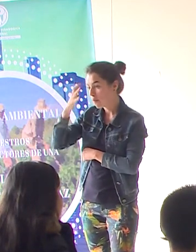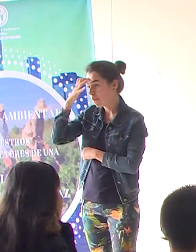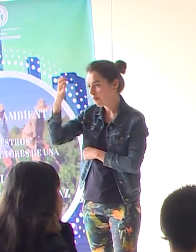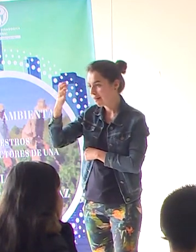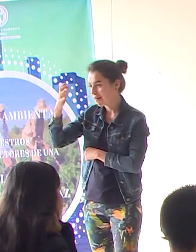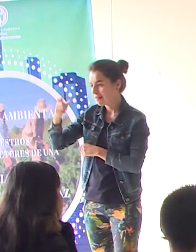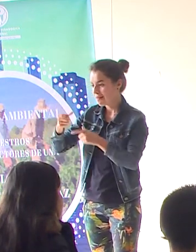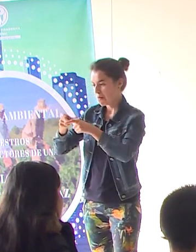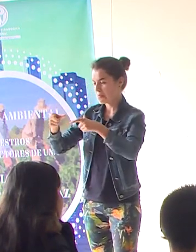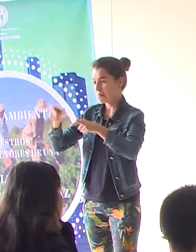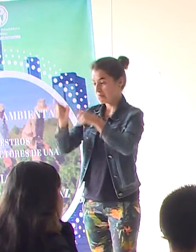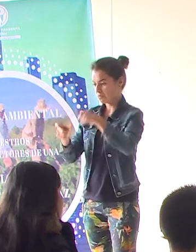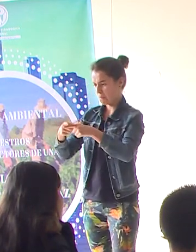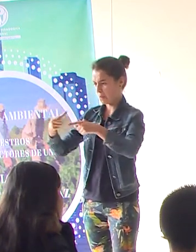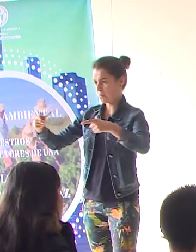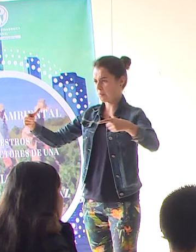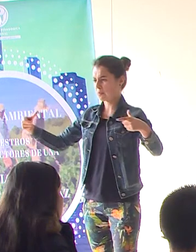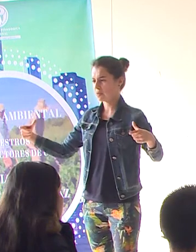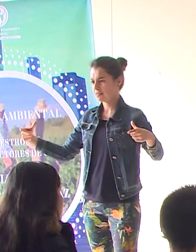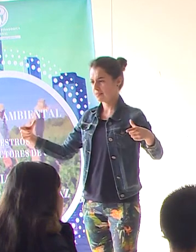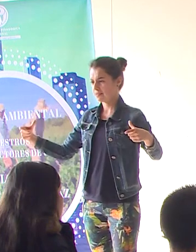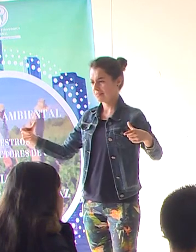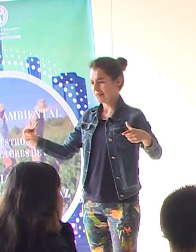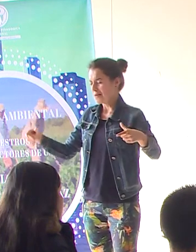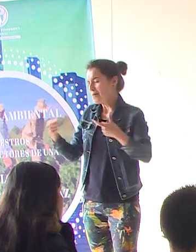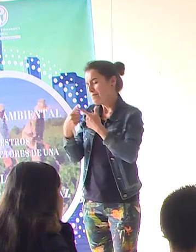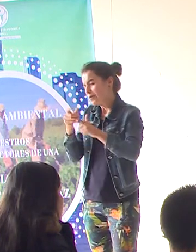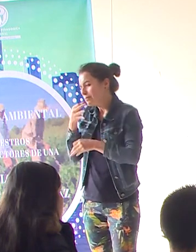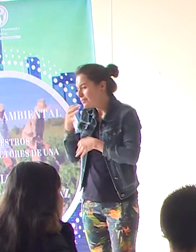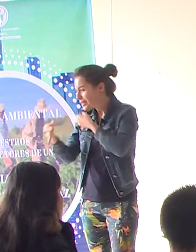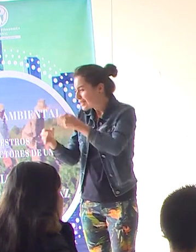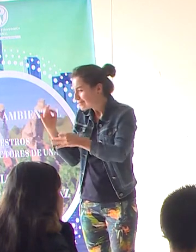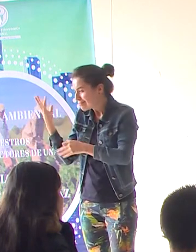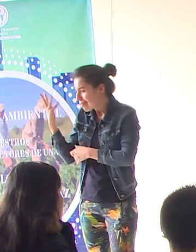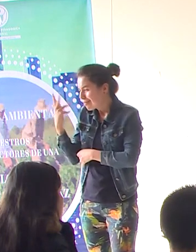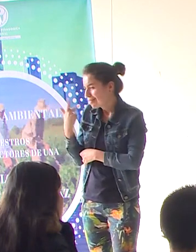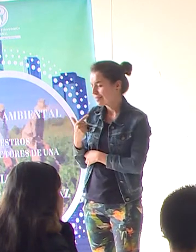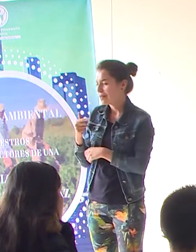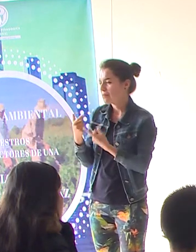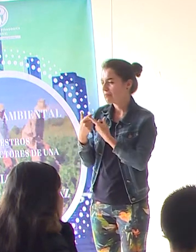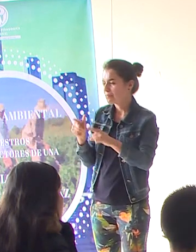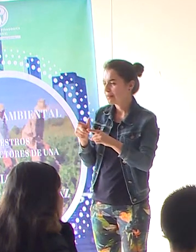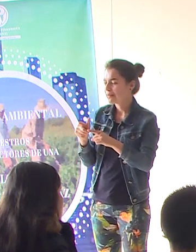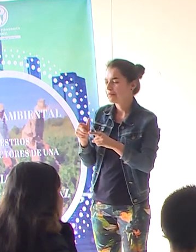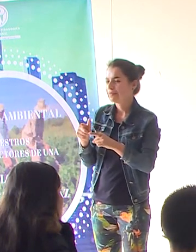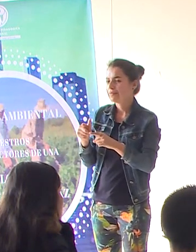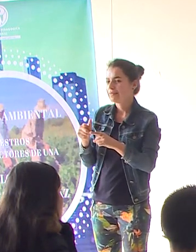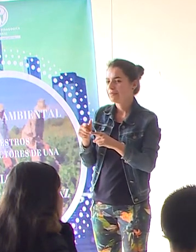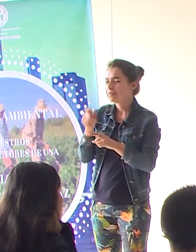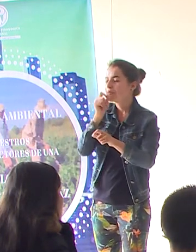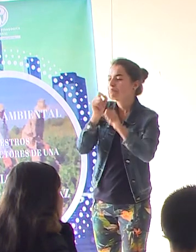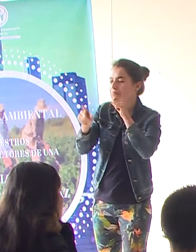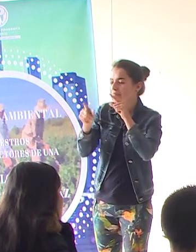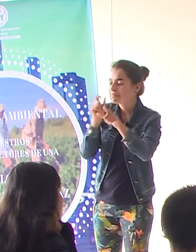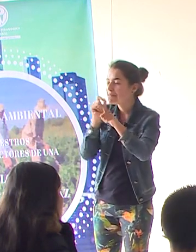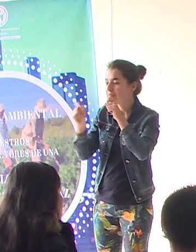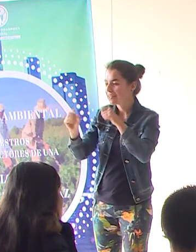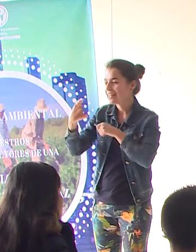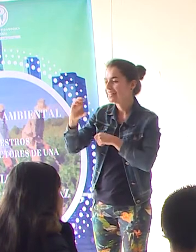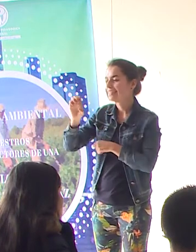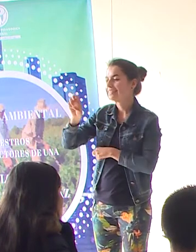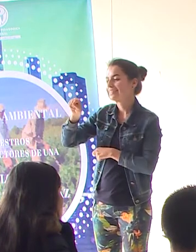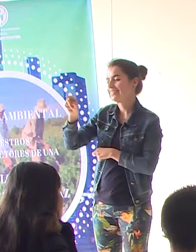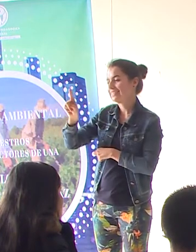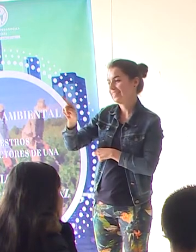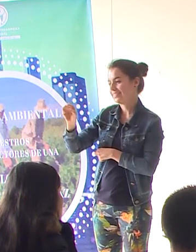años son especulativas digamos son proyecciones que no responden el censo se hizo en el 2005 este año se va a